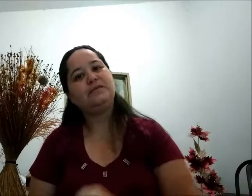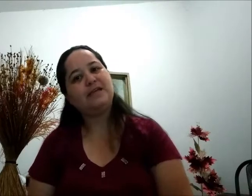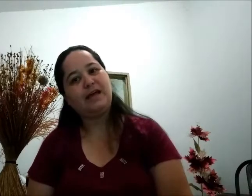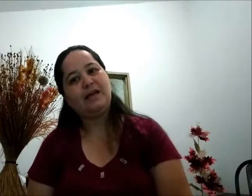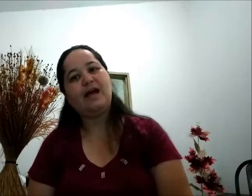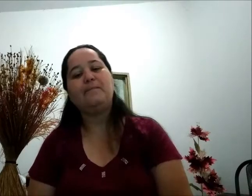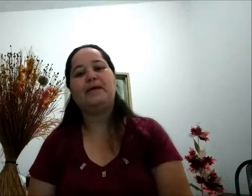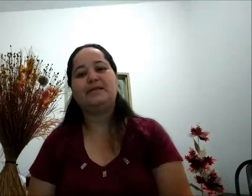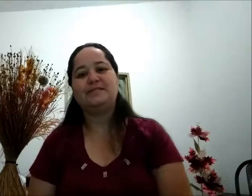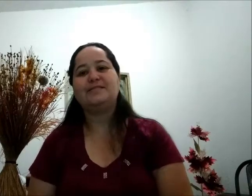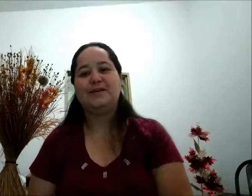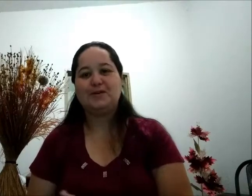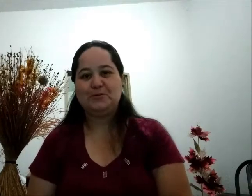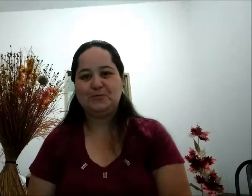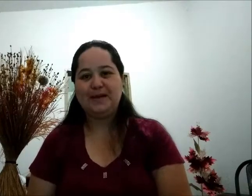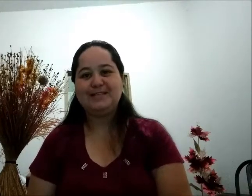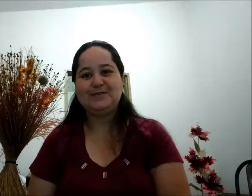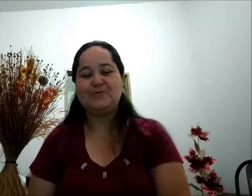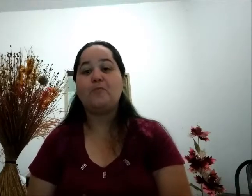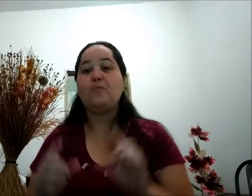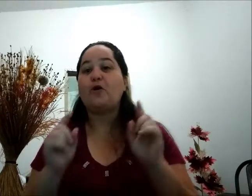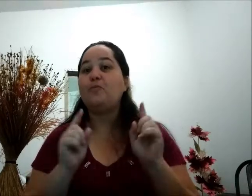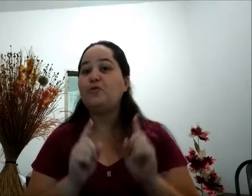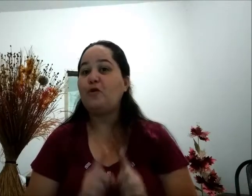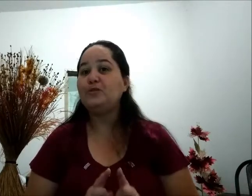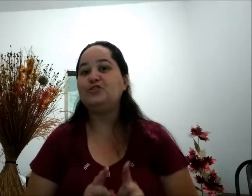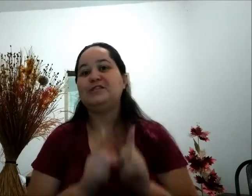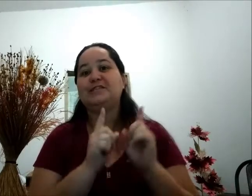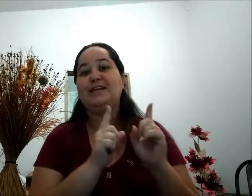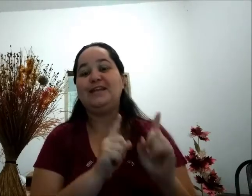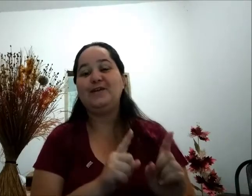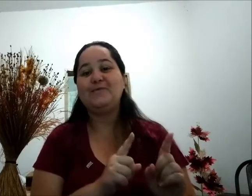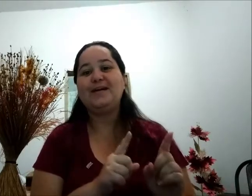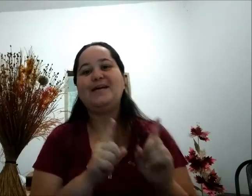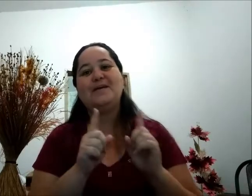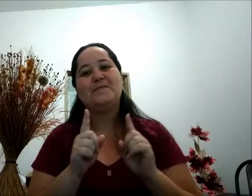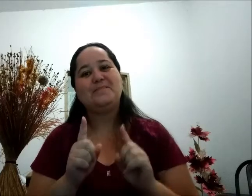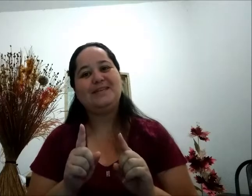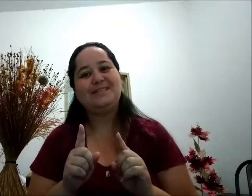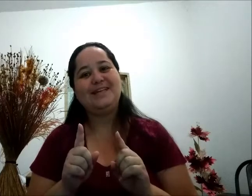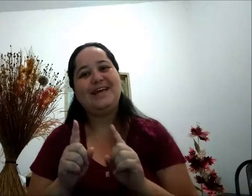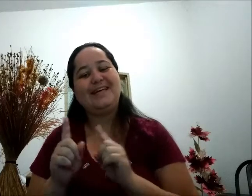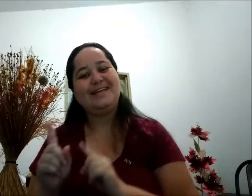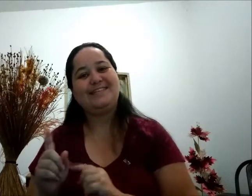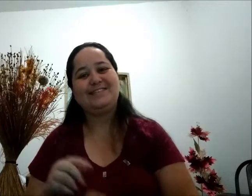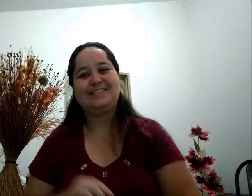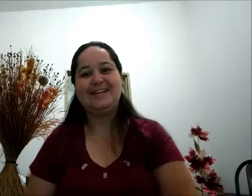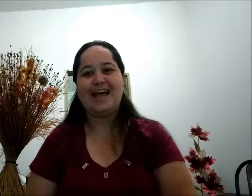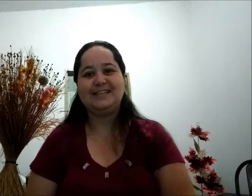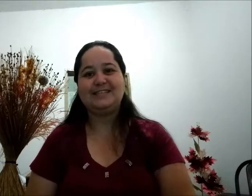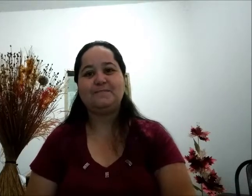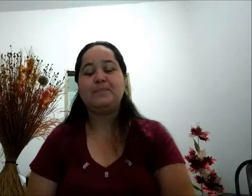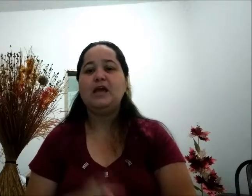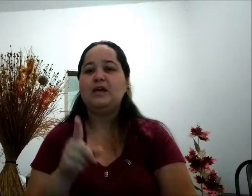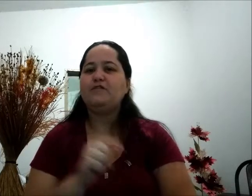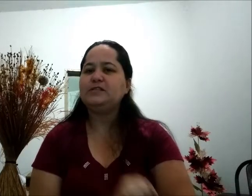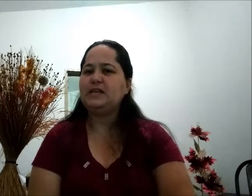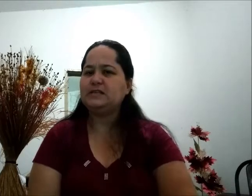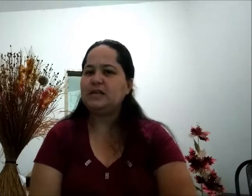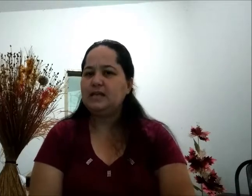é apenas do Brasil. Como o próprio nome diz, língua brasileira de sinais. E vocês,